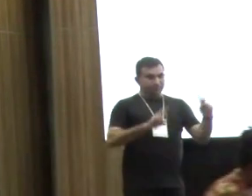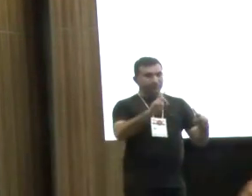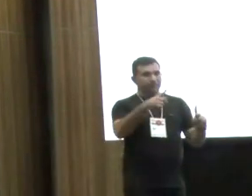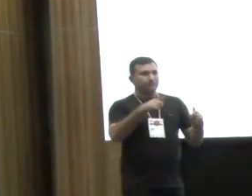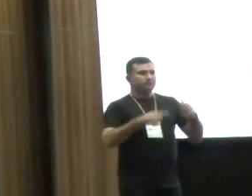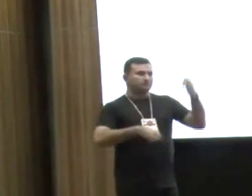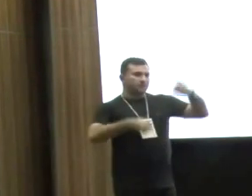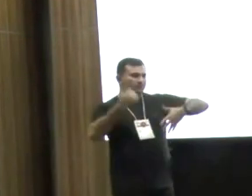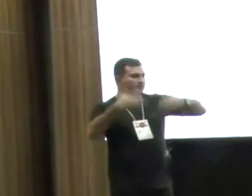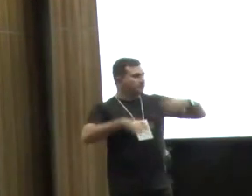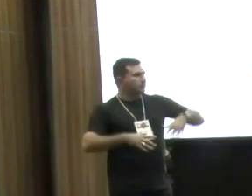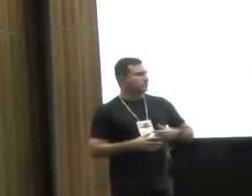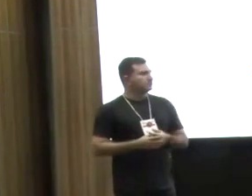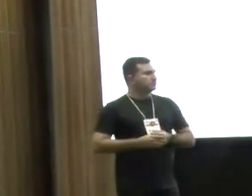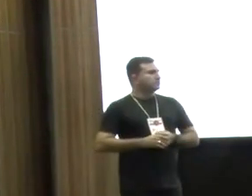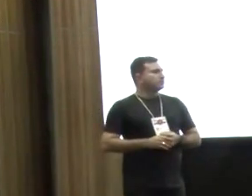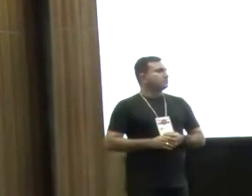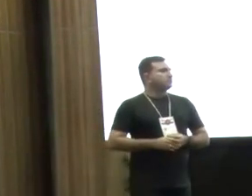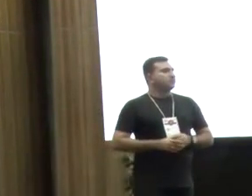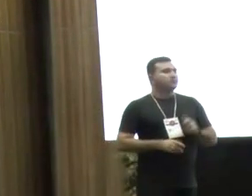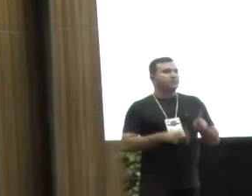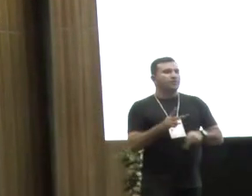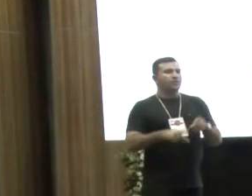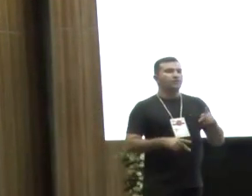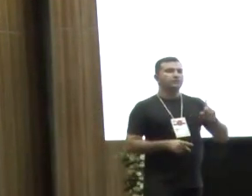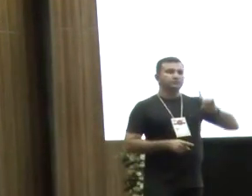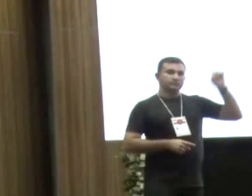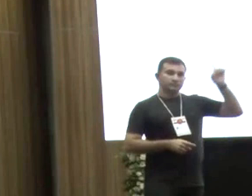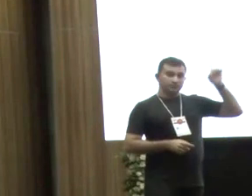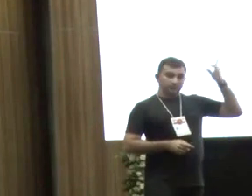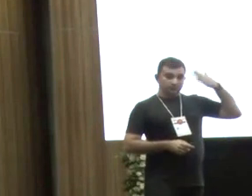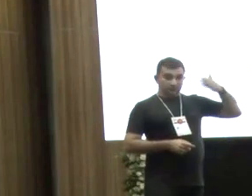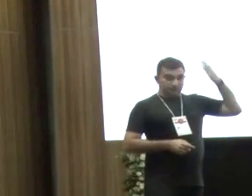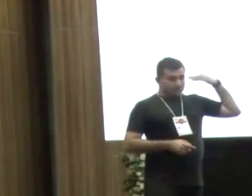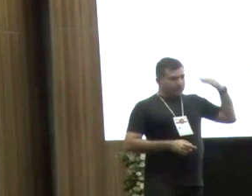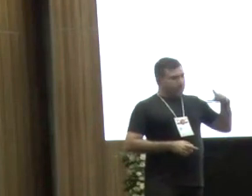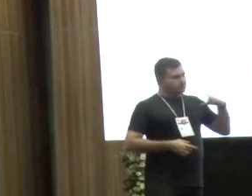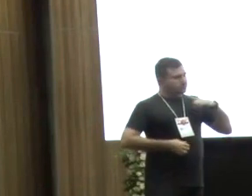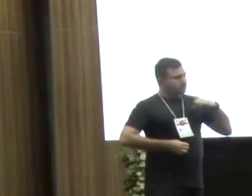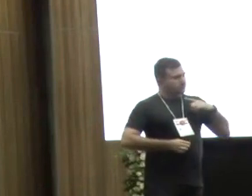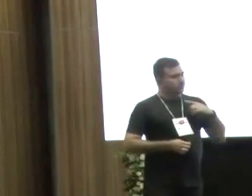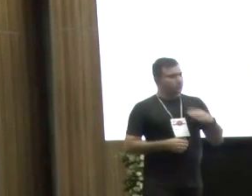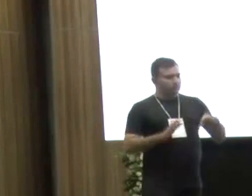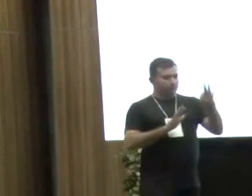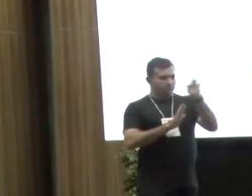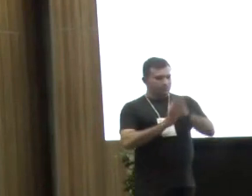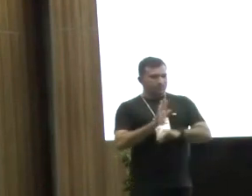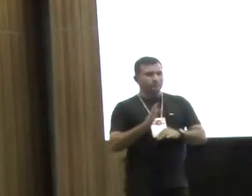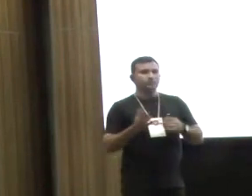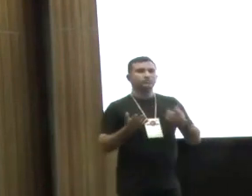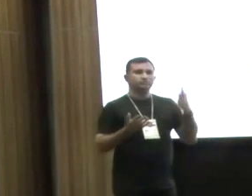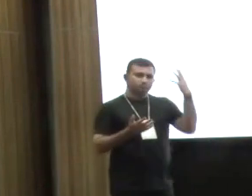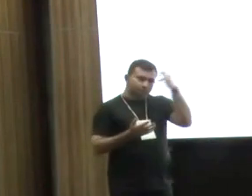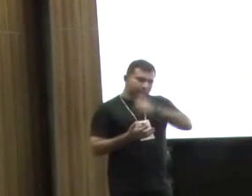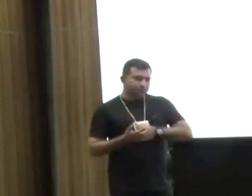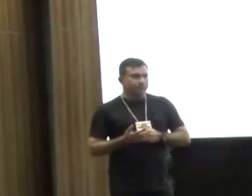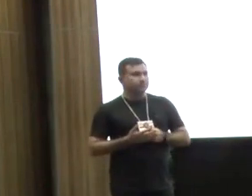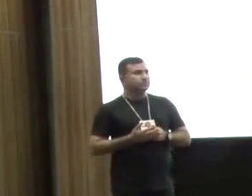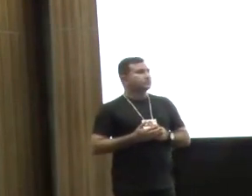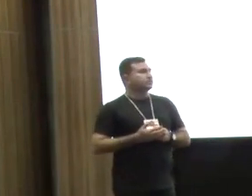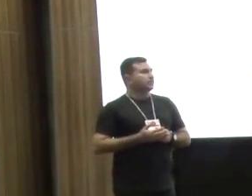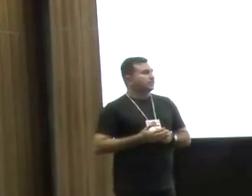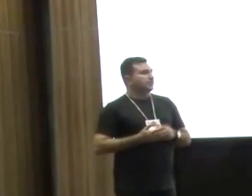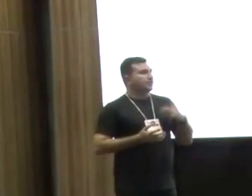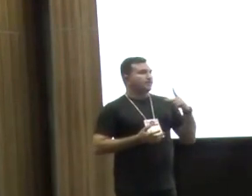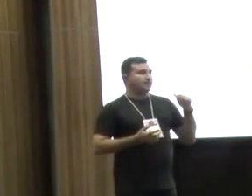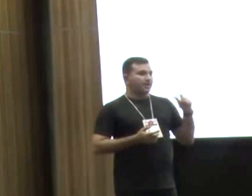O folheto O Povo de Deus trazia um texto lindo do Papa Francisco, porque era dia